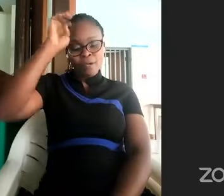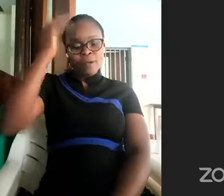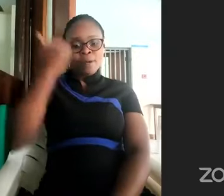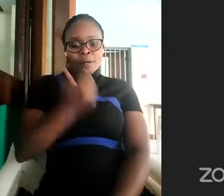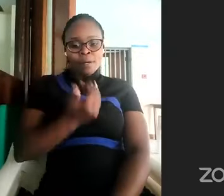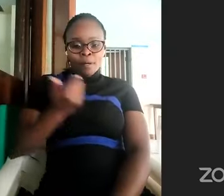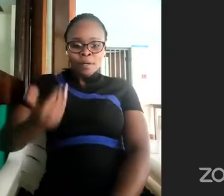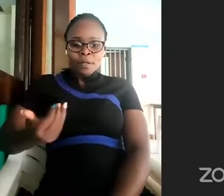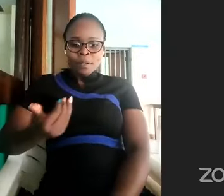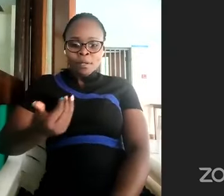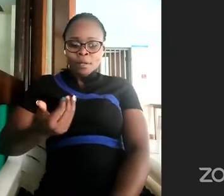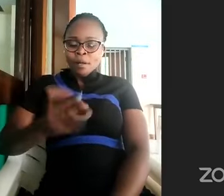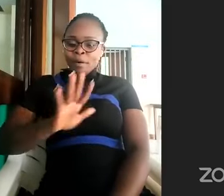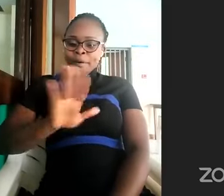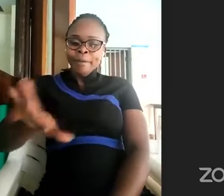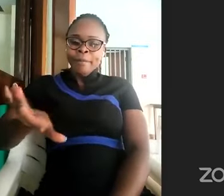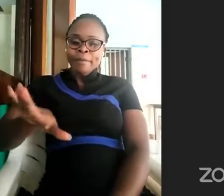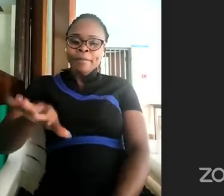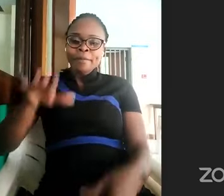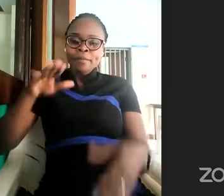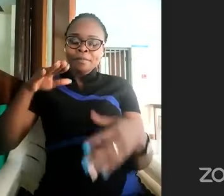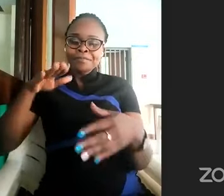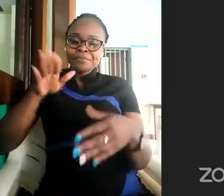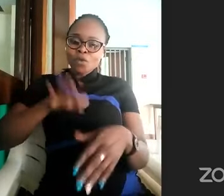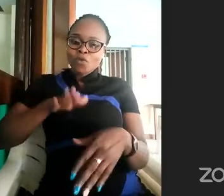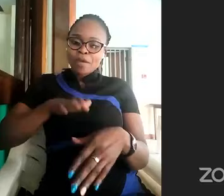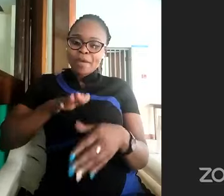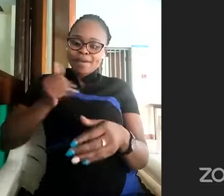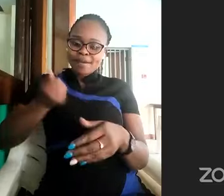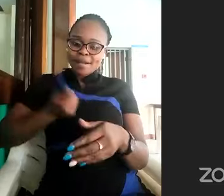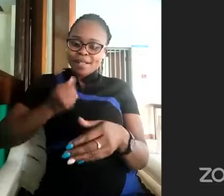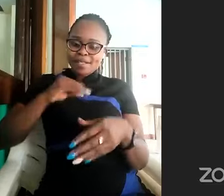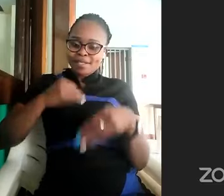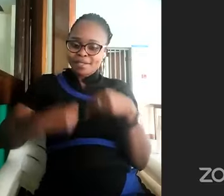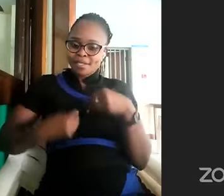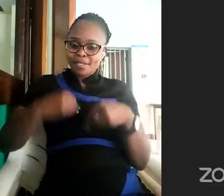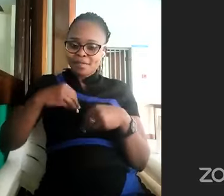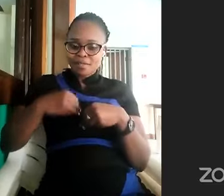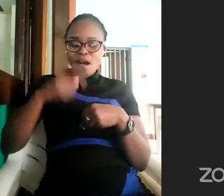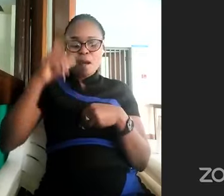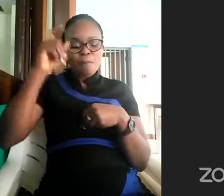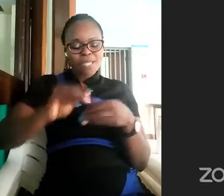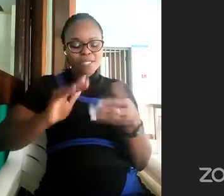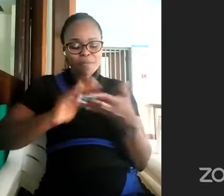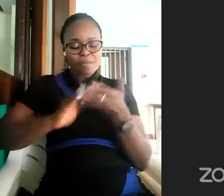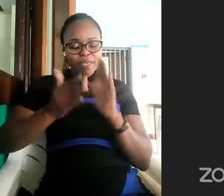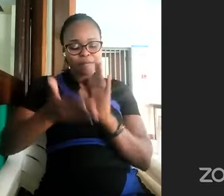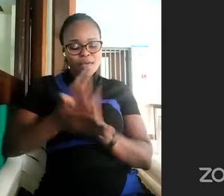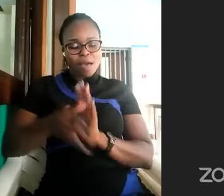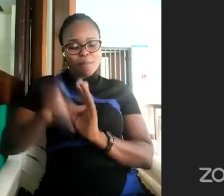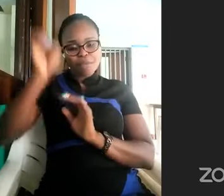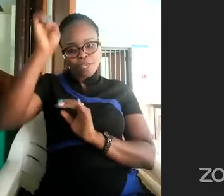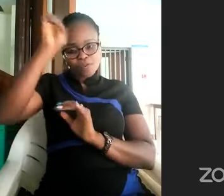mlemavu na msichana mlemavu anafaa kuwa ako educated, ndiye ajijue yeye ni nani na ndiye ajue haki zake